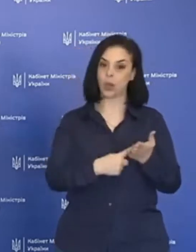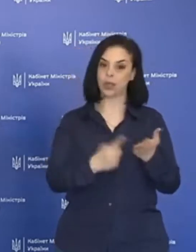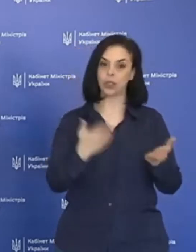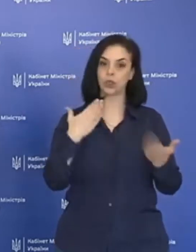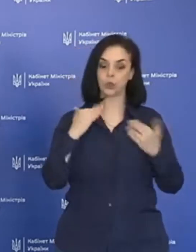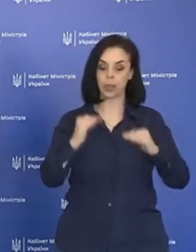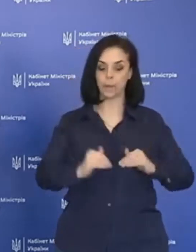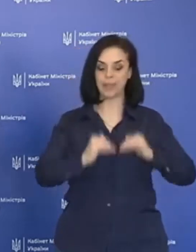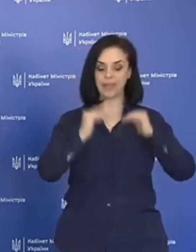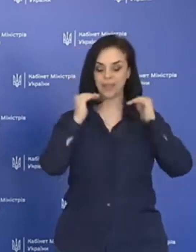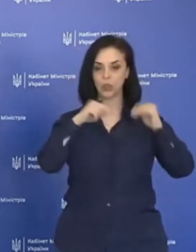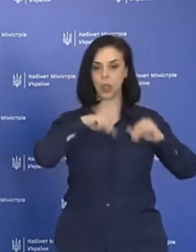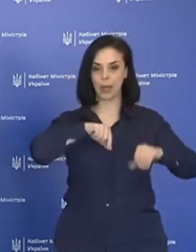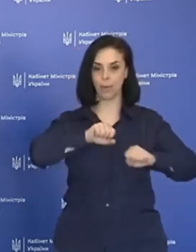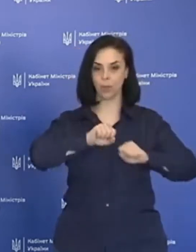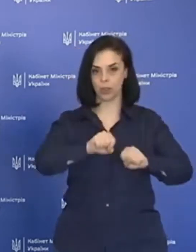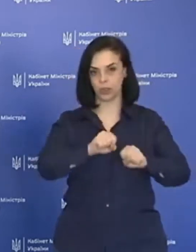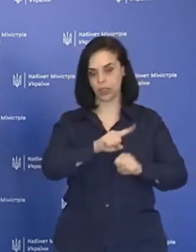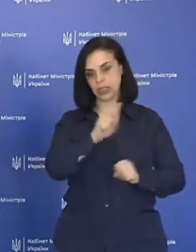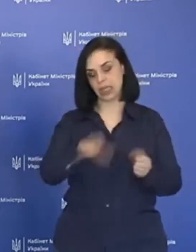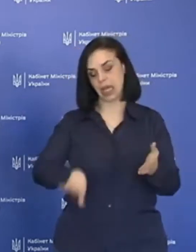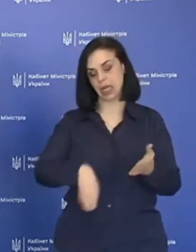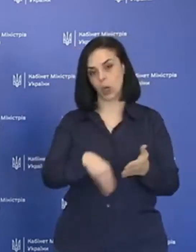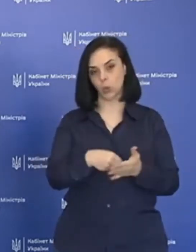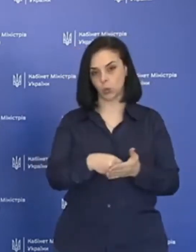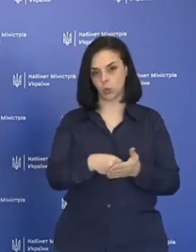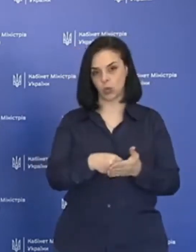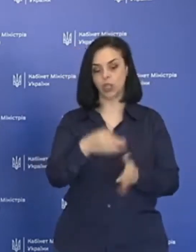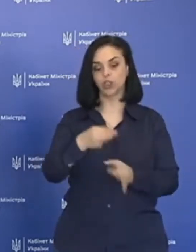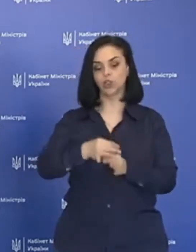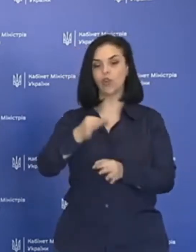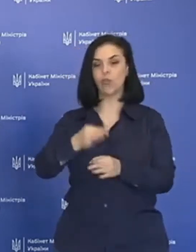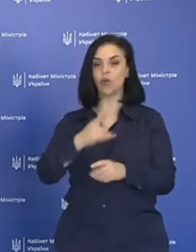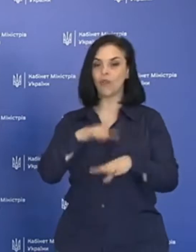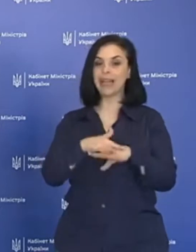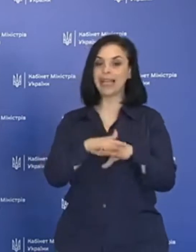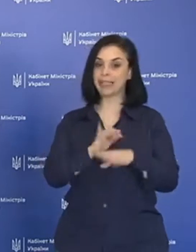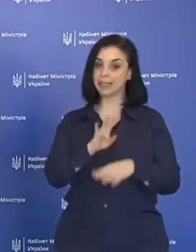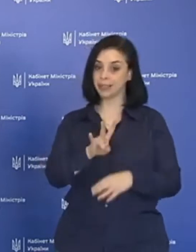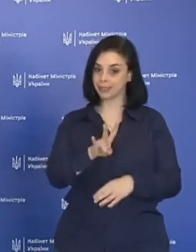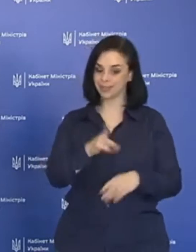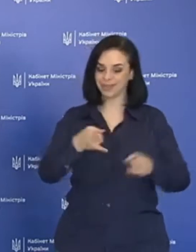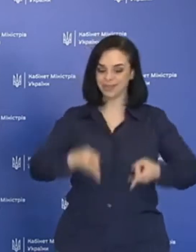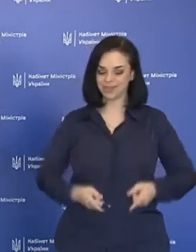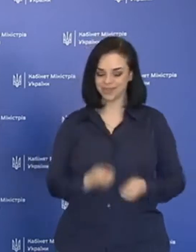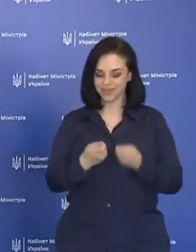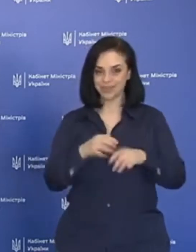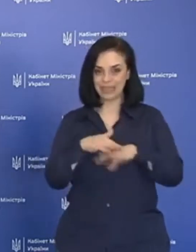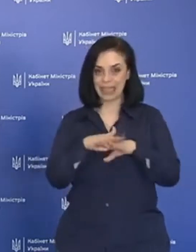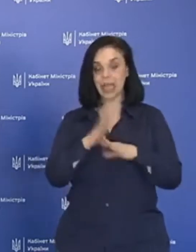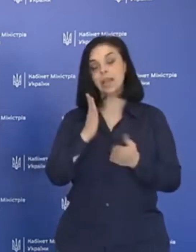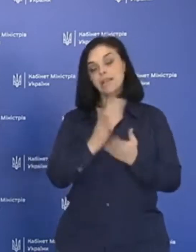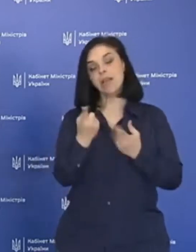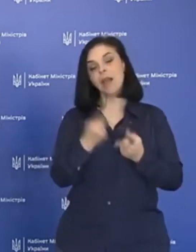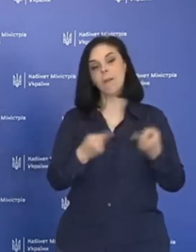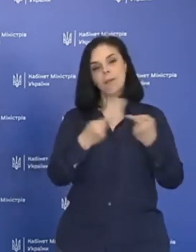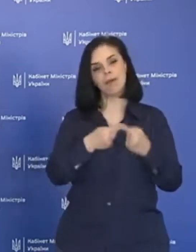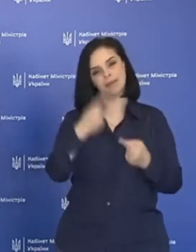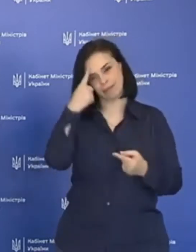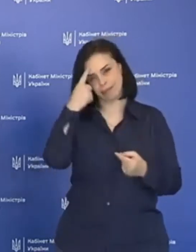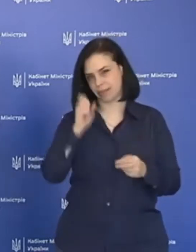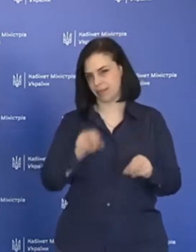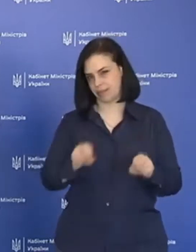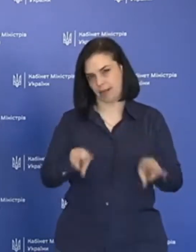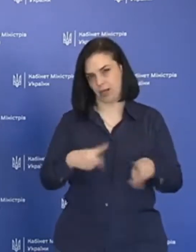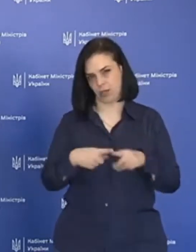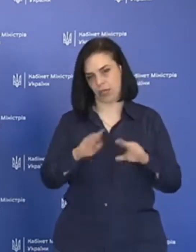щодо підвищення імунітету за рахунок стовбурових клітин, то є певні застереження, які